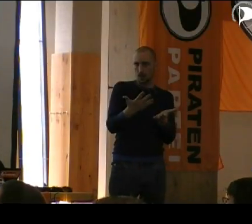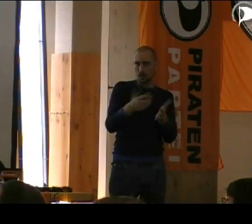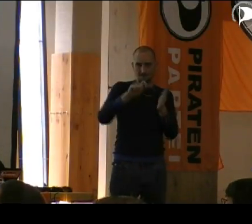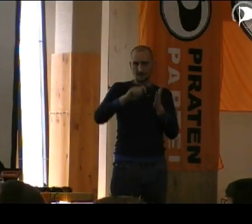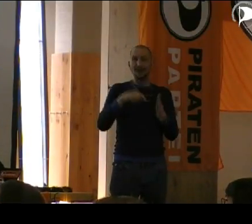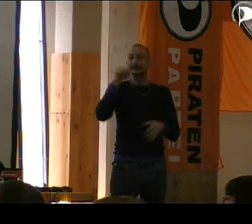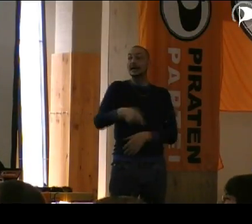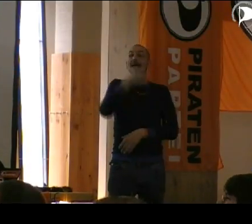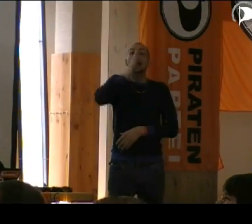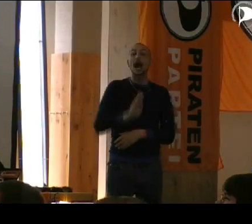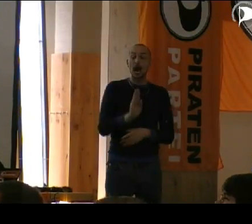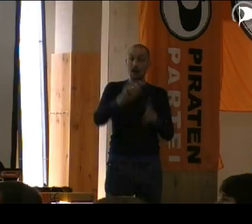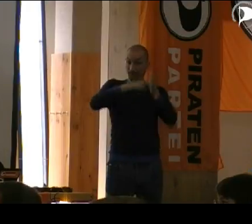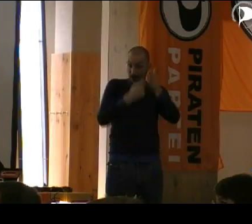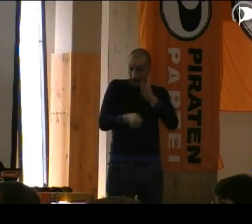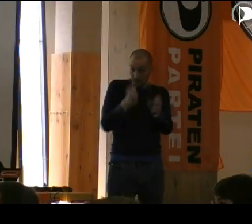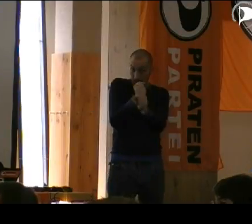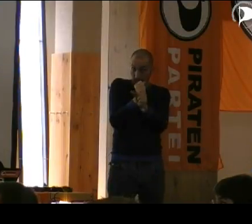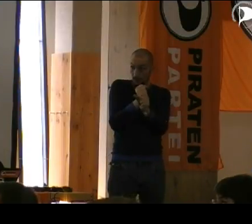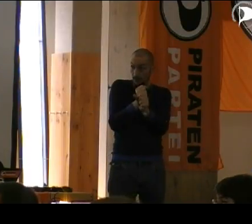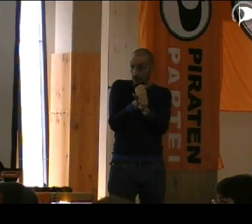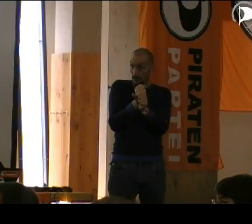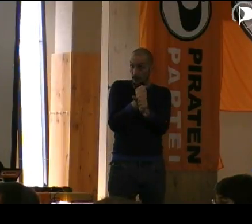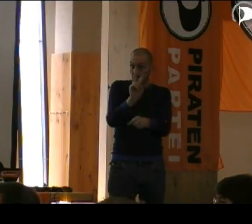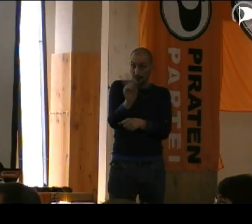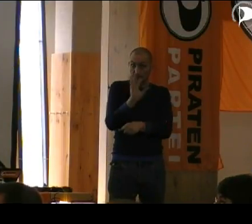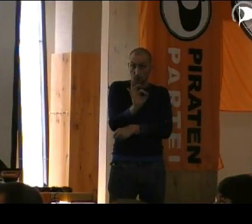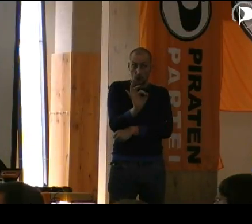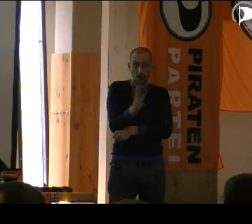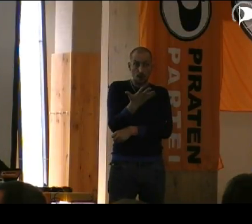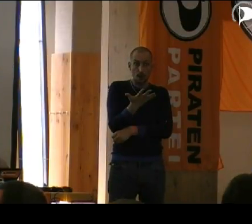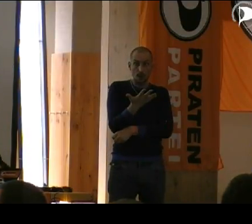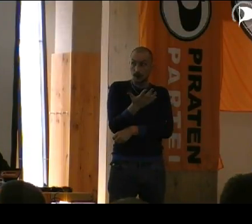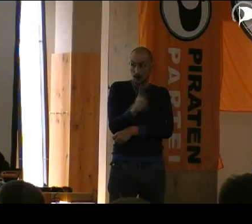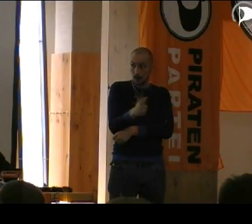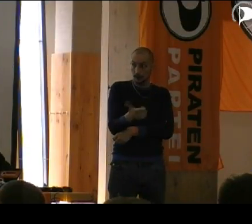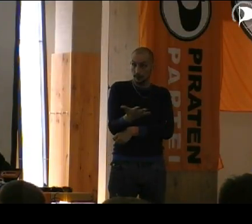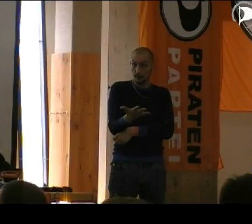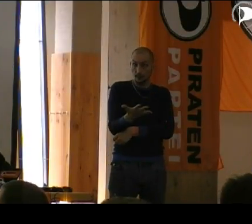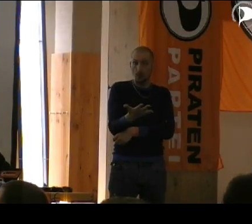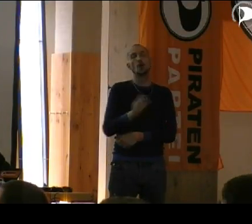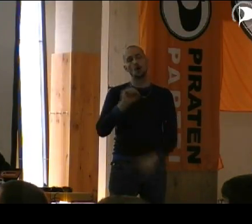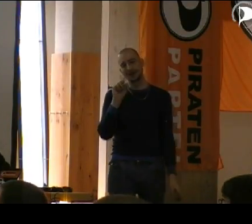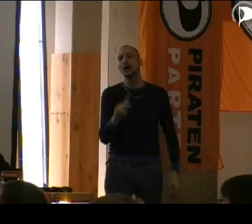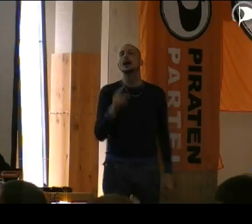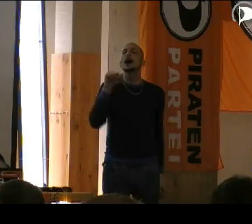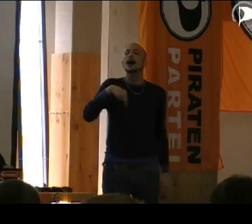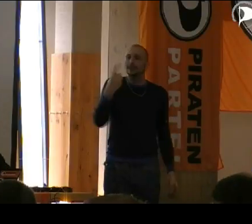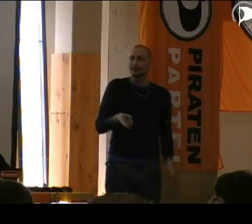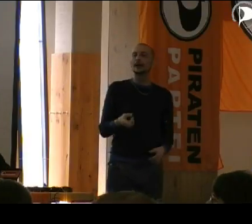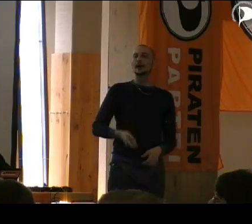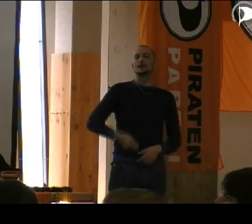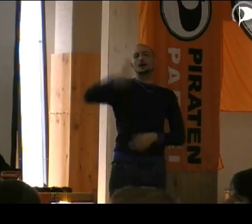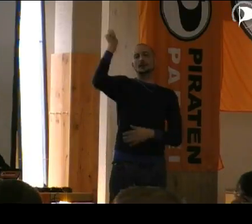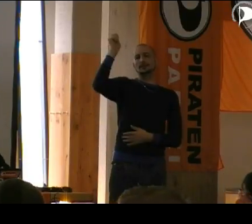auf einer geheimen wahl für den versammlungssaal niemand gut dann bitte noch mal daneben